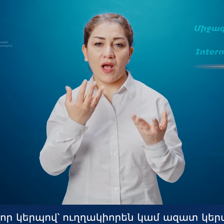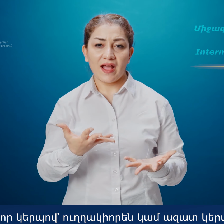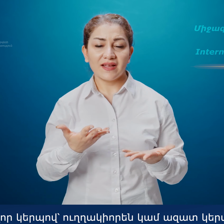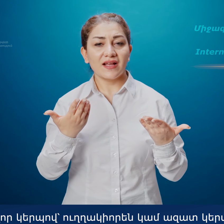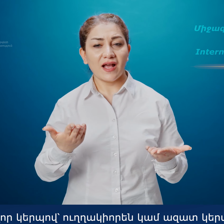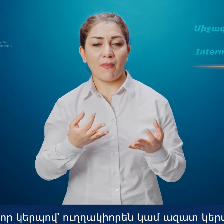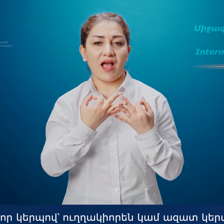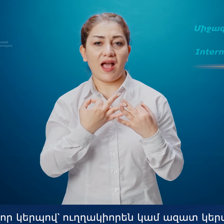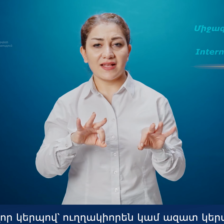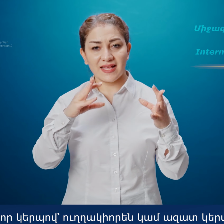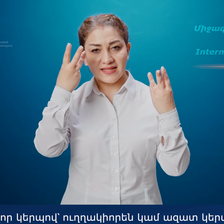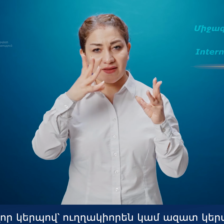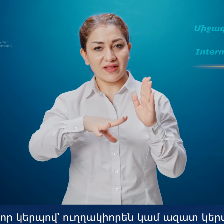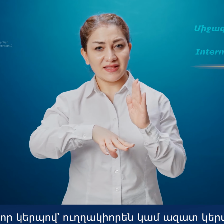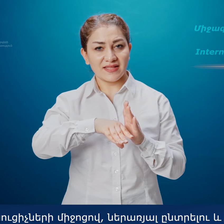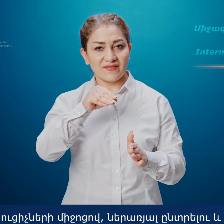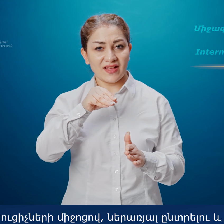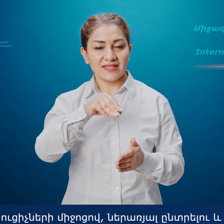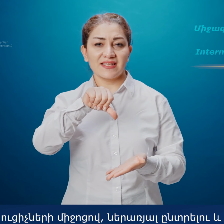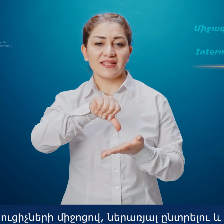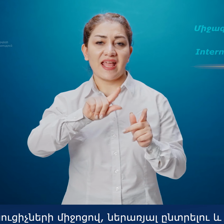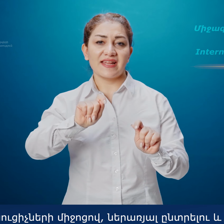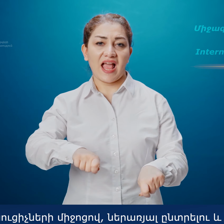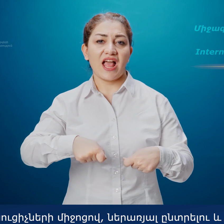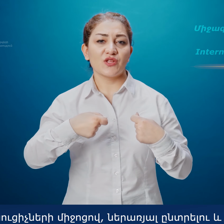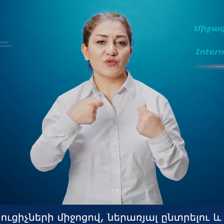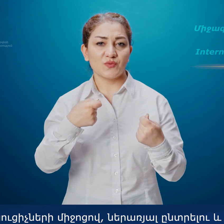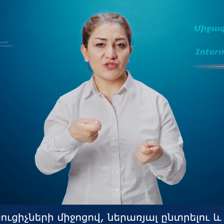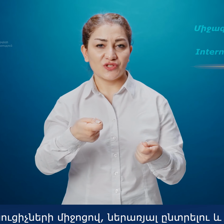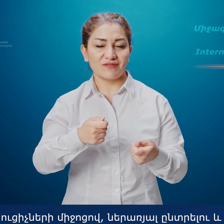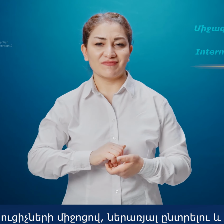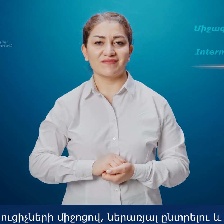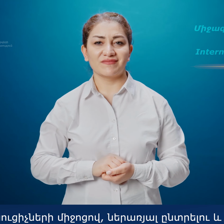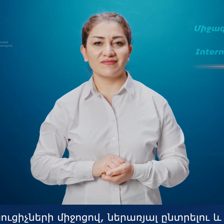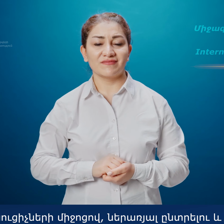ներառյալ ընտրելու և ընտրվելու նրանց իրավունքը և հնարավորությունը։